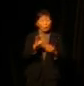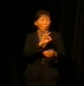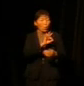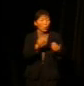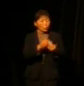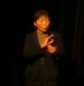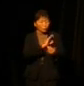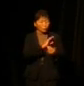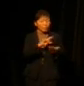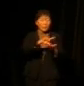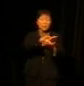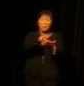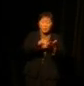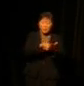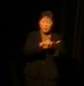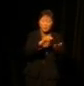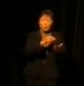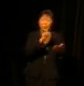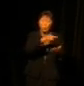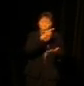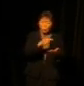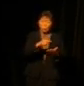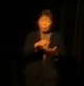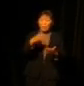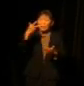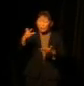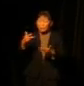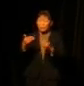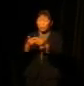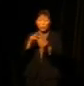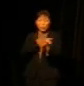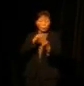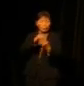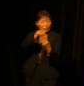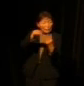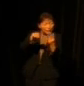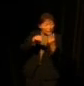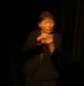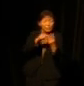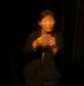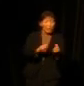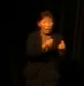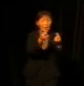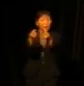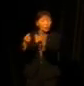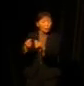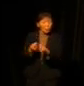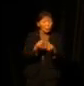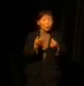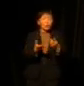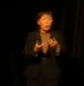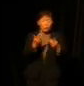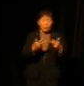員、あとは市職員とのね、この三者がね、共通してこうシミュレ